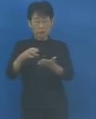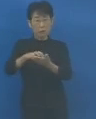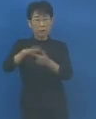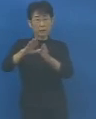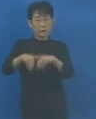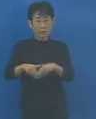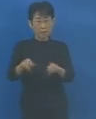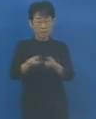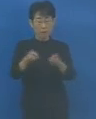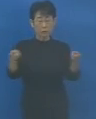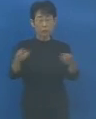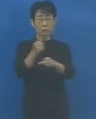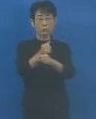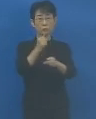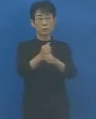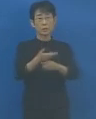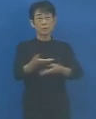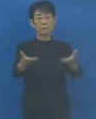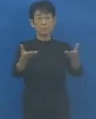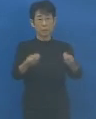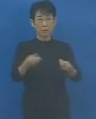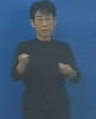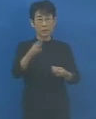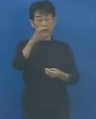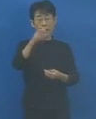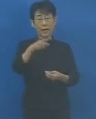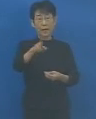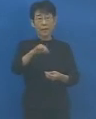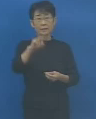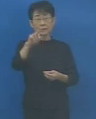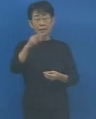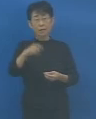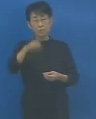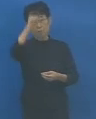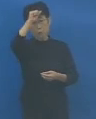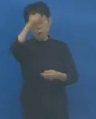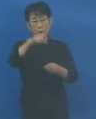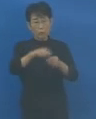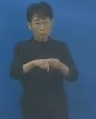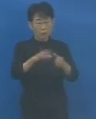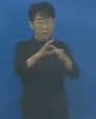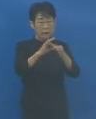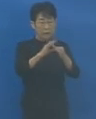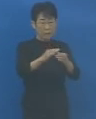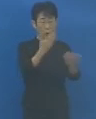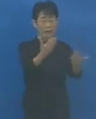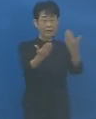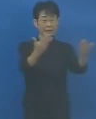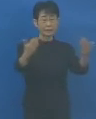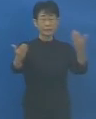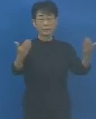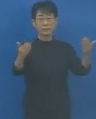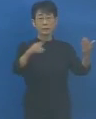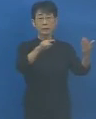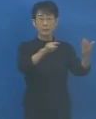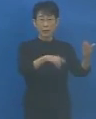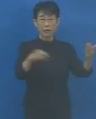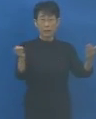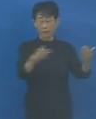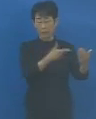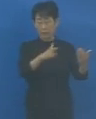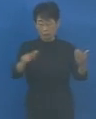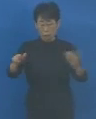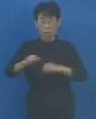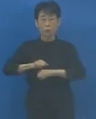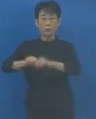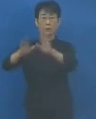史につきましても度重ねて展示をしたり、その集約をしたりということも作